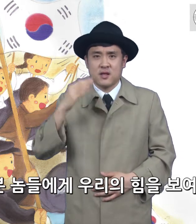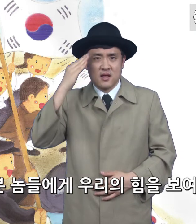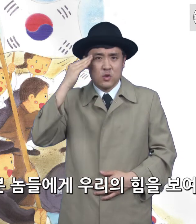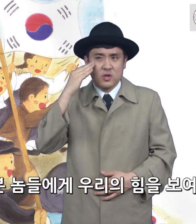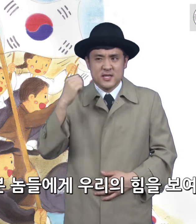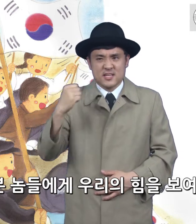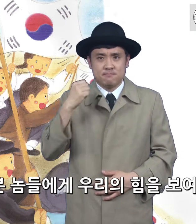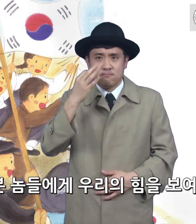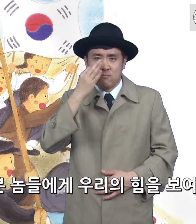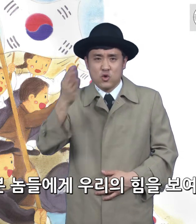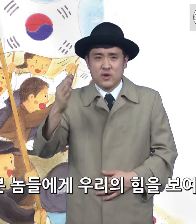힘을 보여주자.